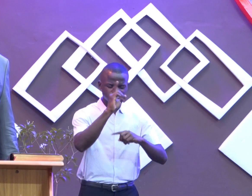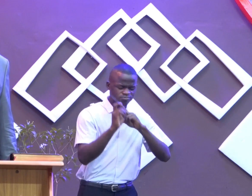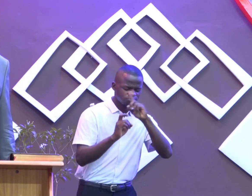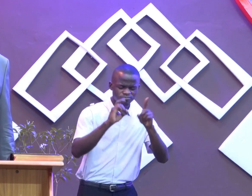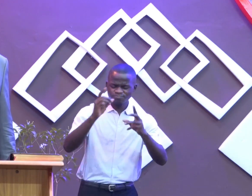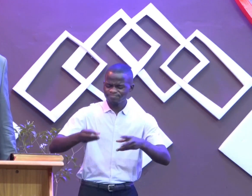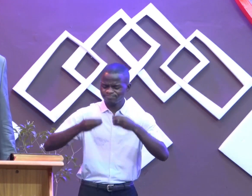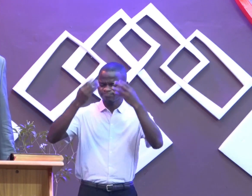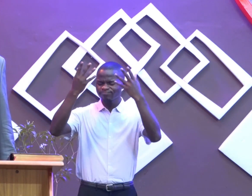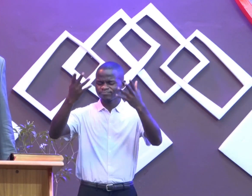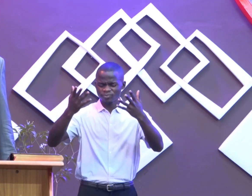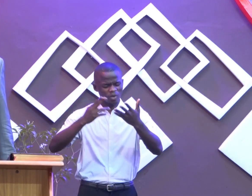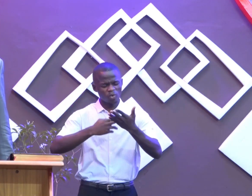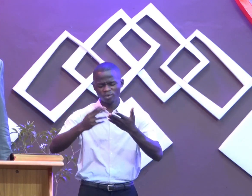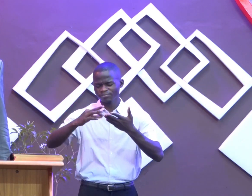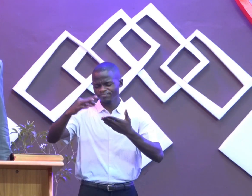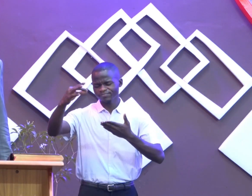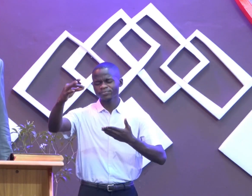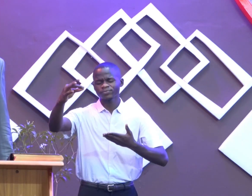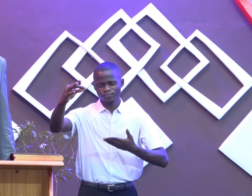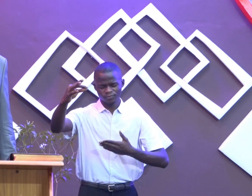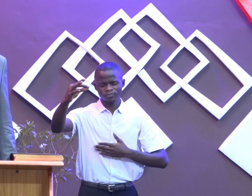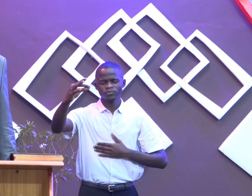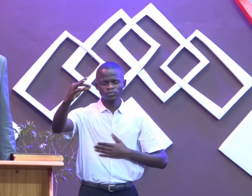byonna, omoyo mtukubu,